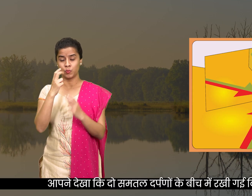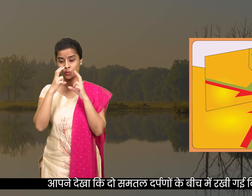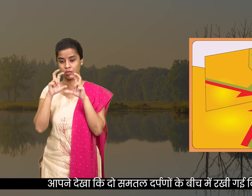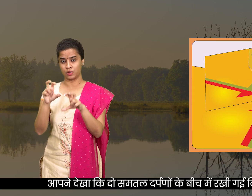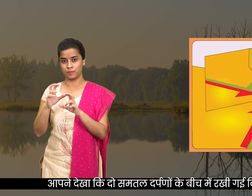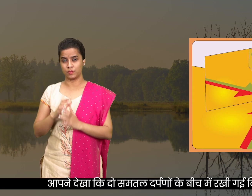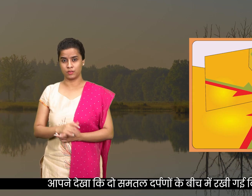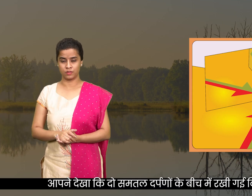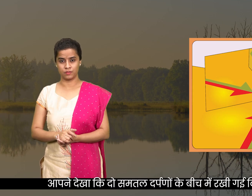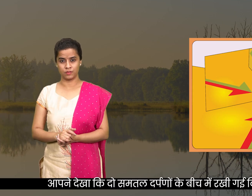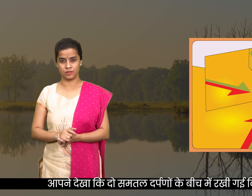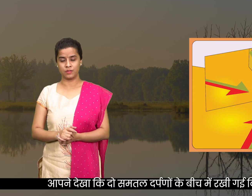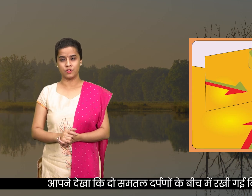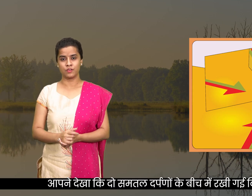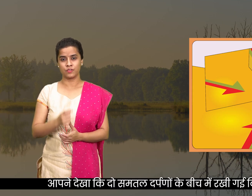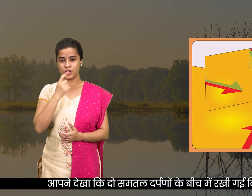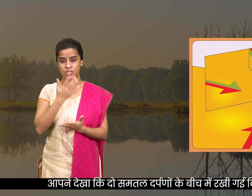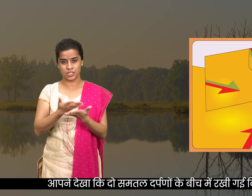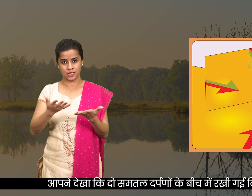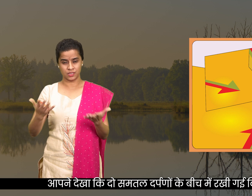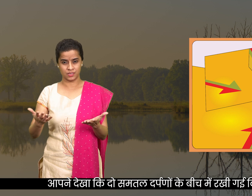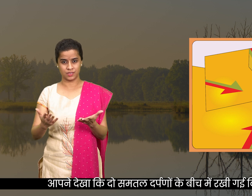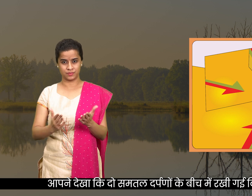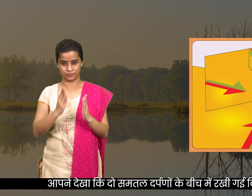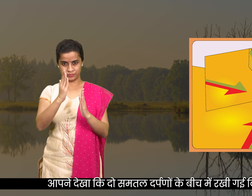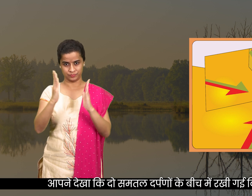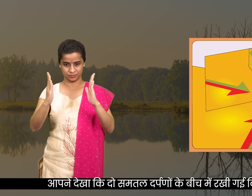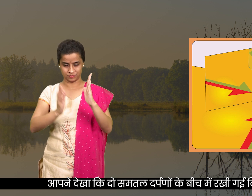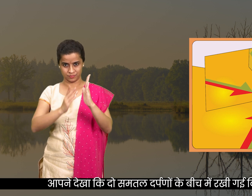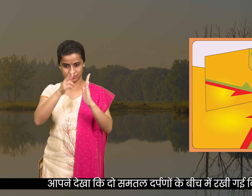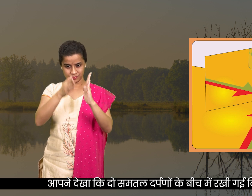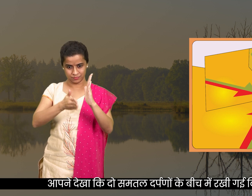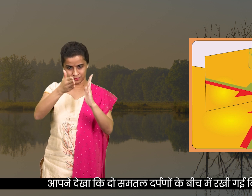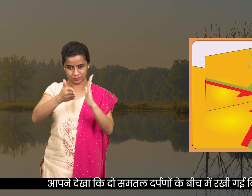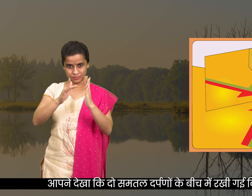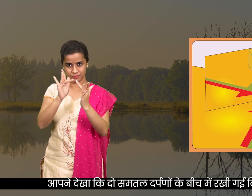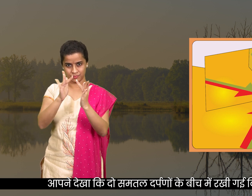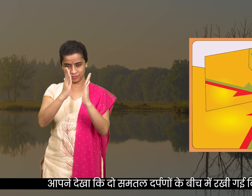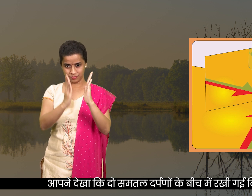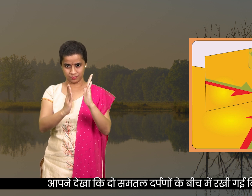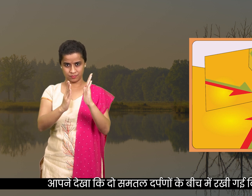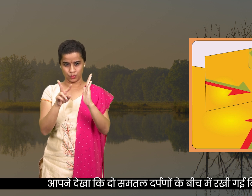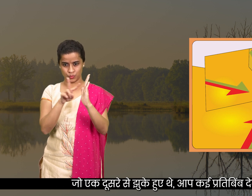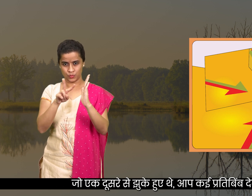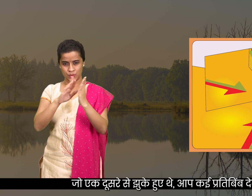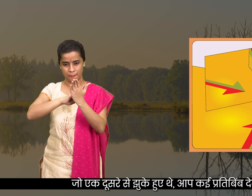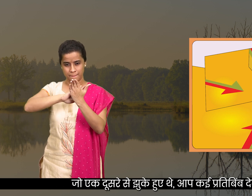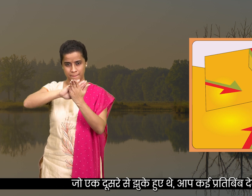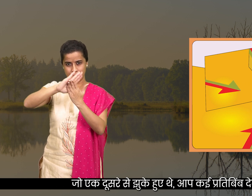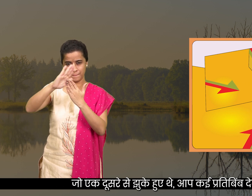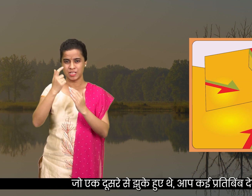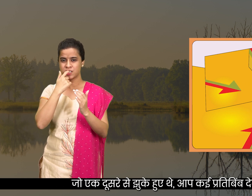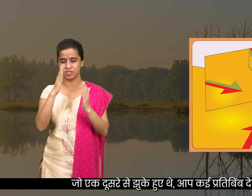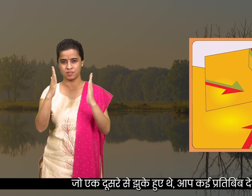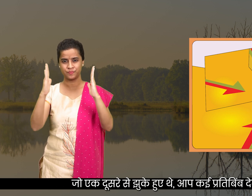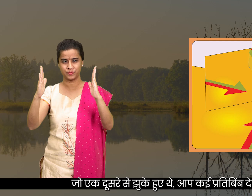आपने देखा कि 2 समतल दर्पणों के बीच में रखी गई किसी वस्तु के लिए जो एक दूसरे